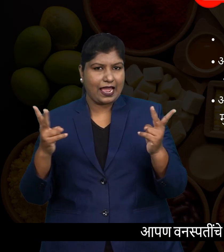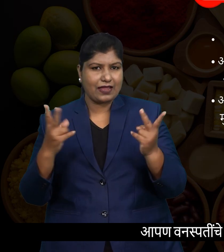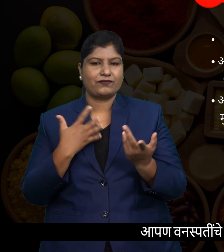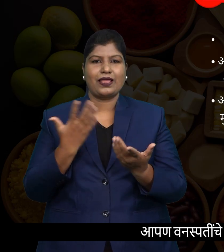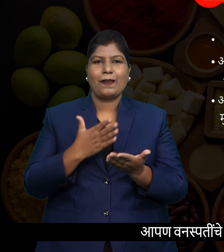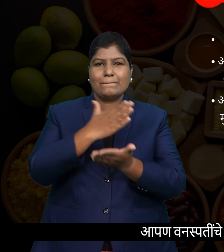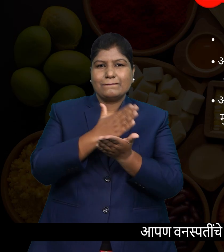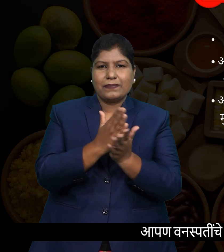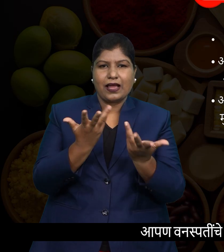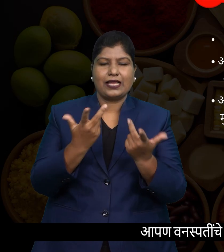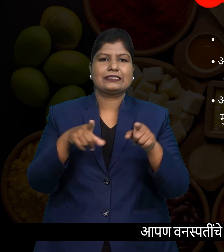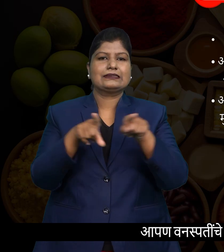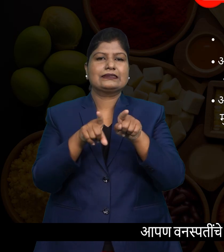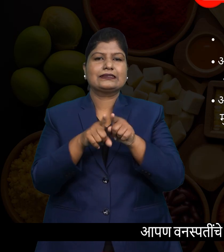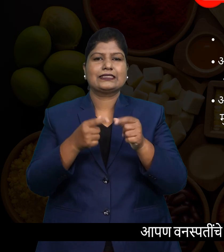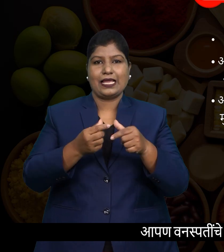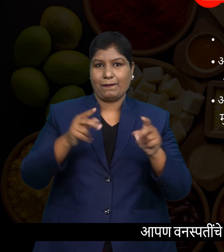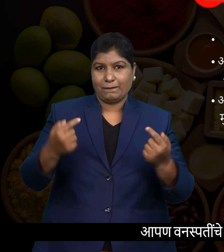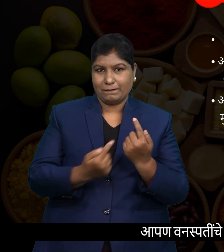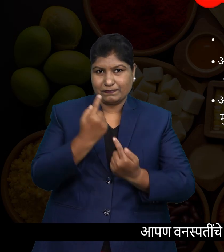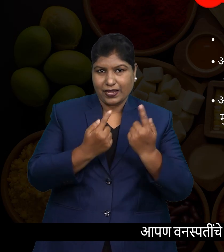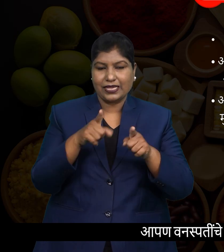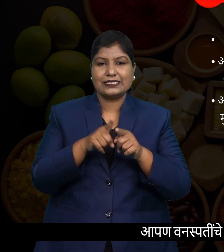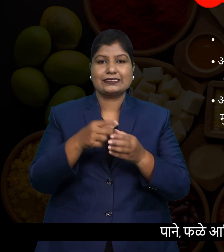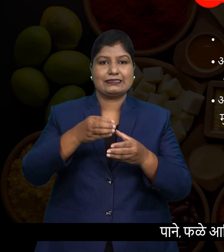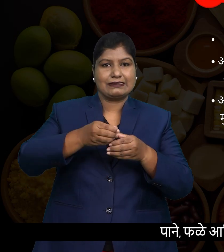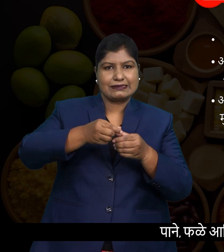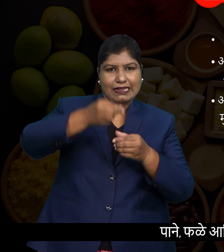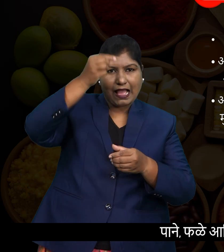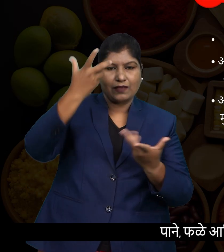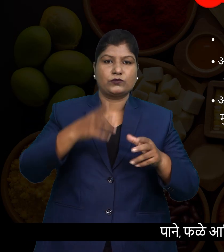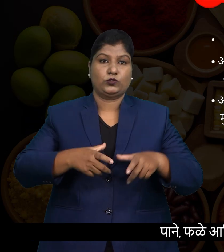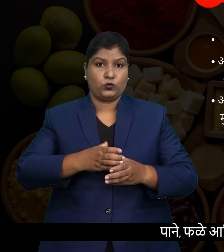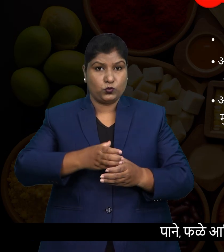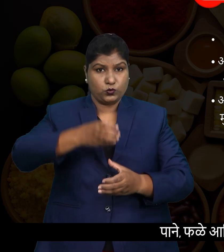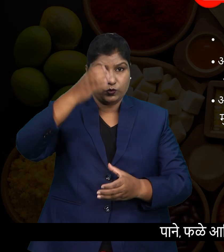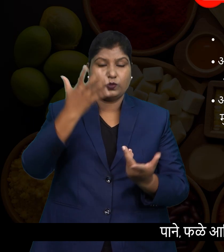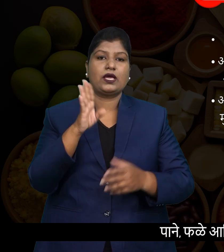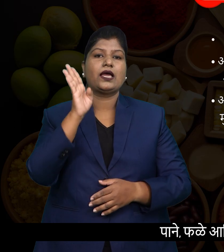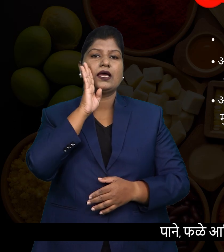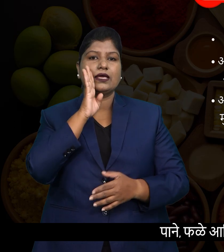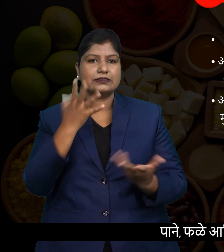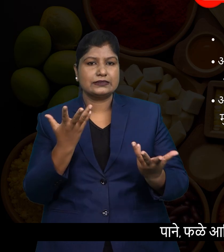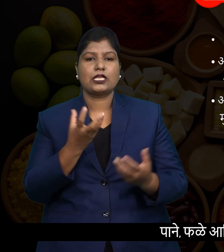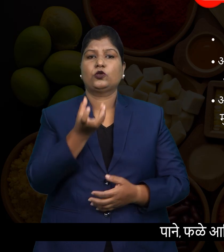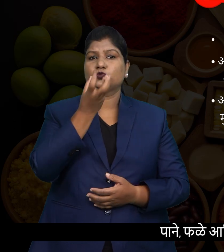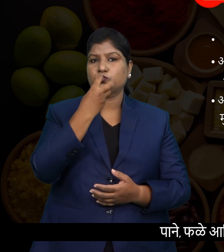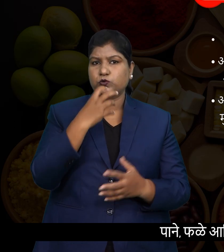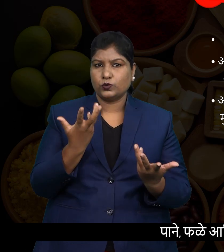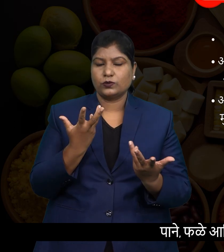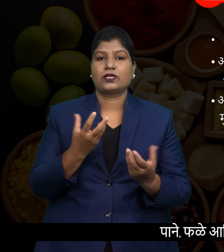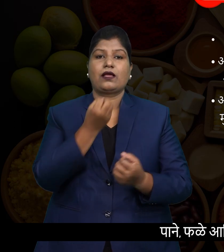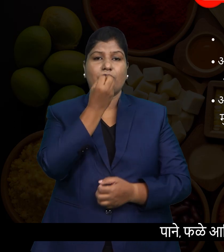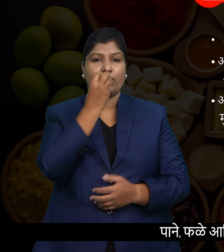वेगवेगळे भाग जसे की देठ, मुळे, पाने, फळे आणि फुले